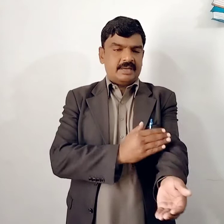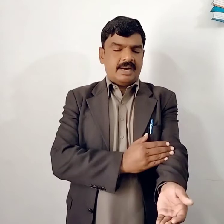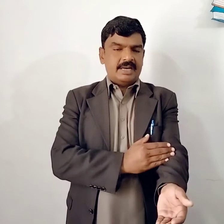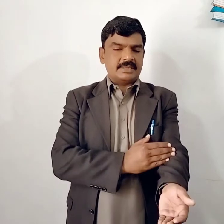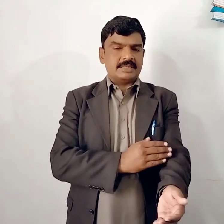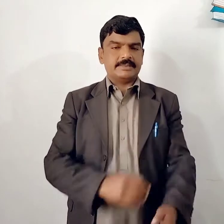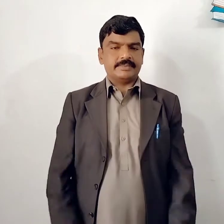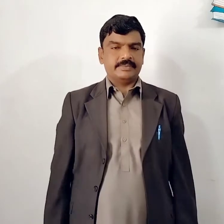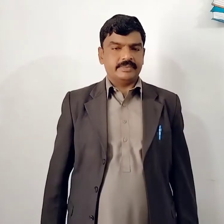दरख्वास्त